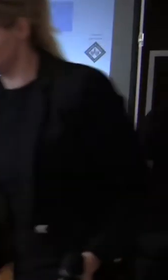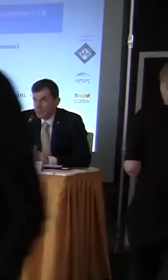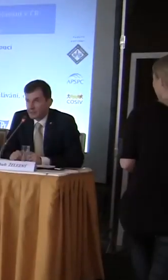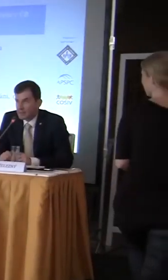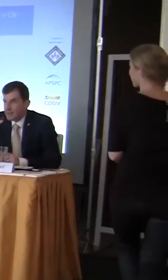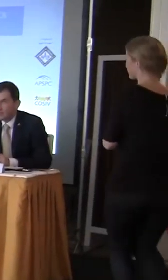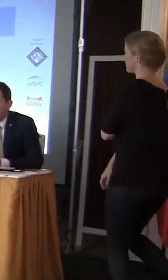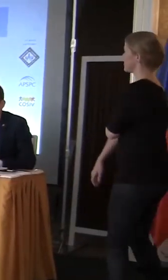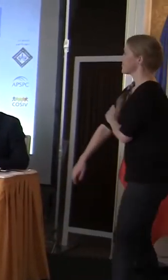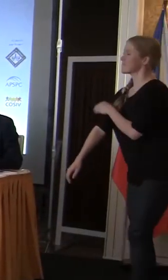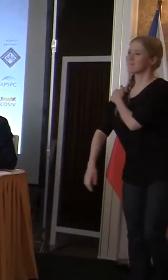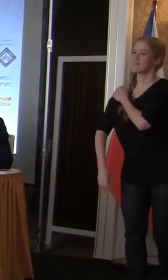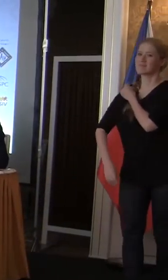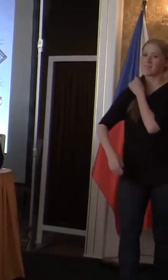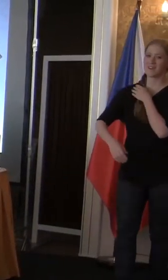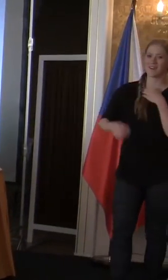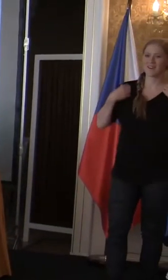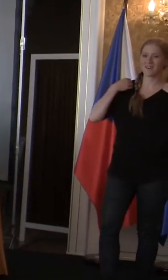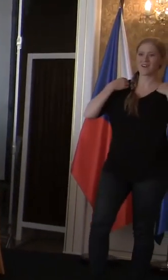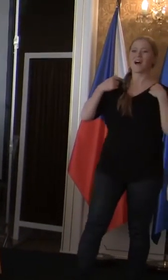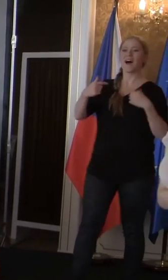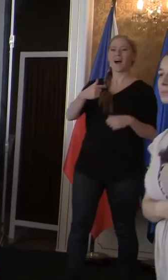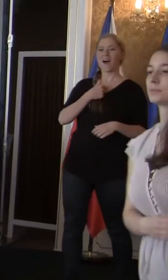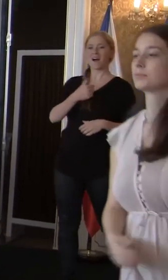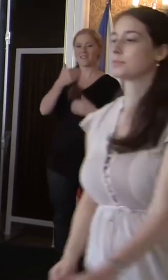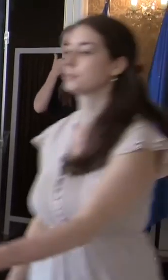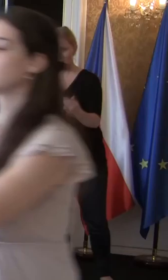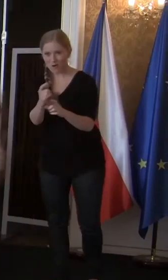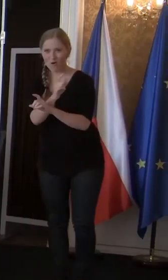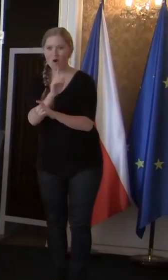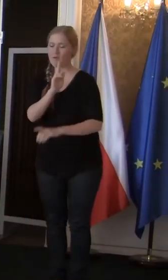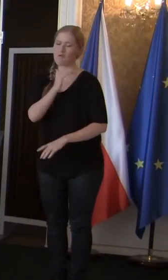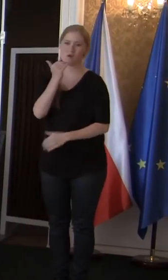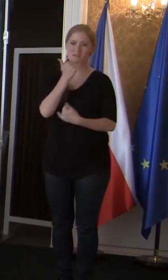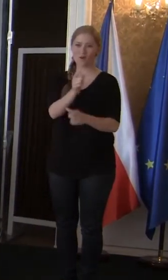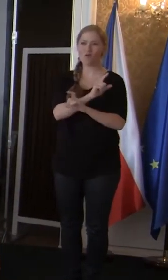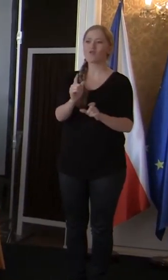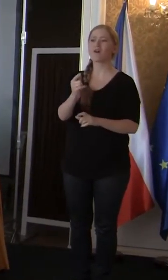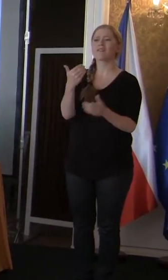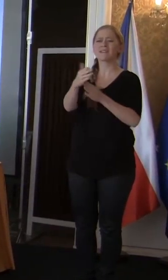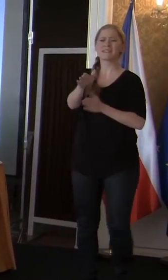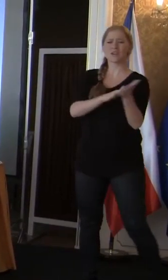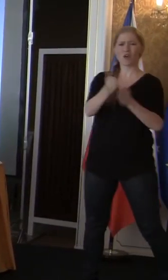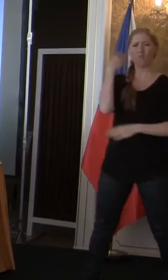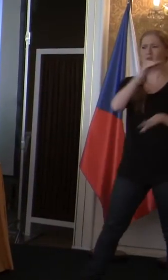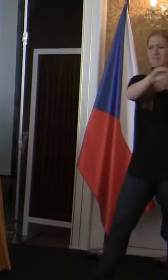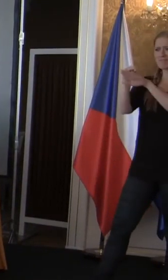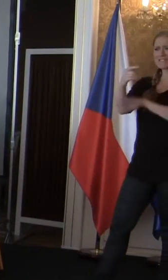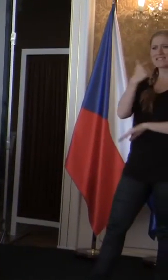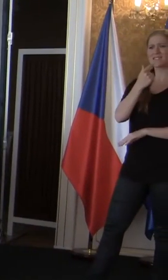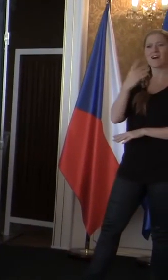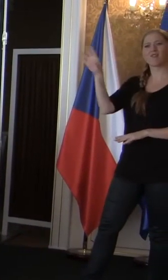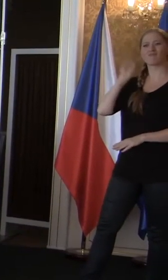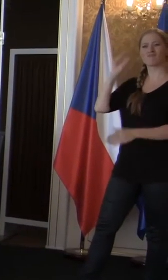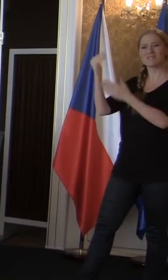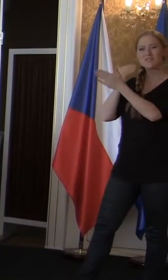chci slyšet názory z praxe, tak jsem myslel něco přesně takového, takže za to samozřejmě moc děkuju a dívám se do